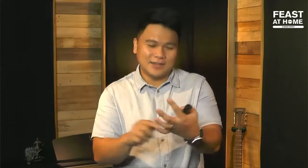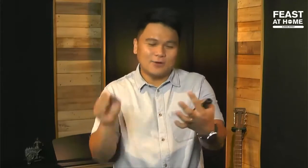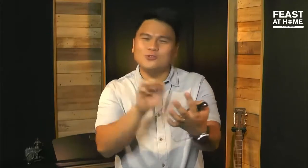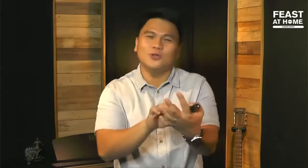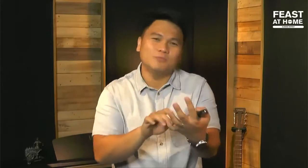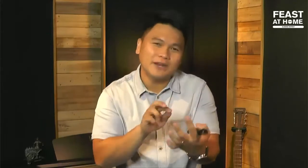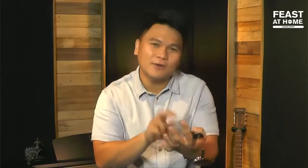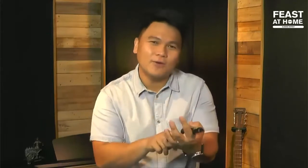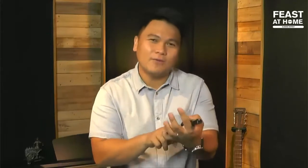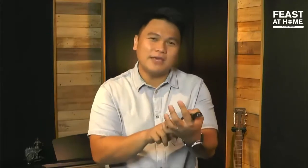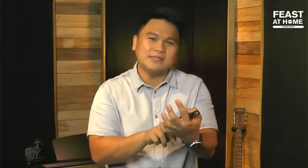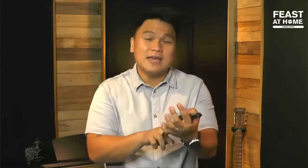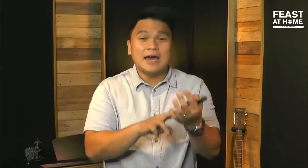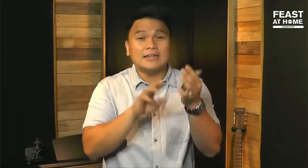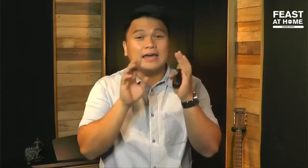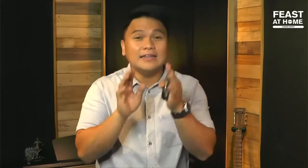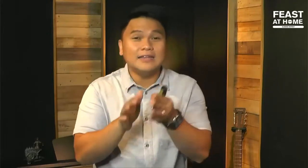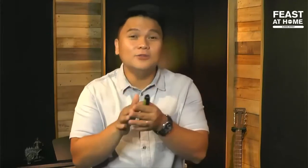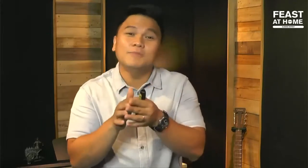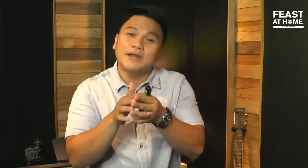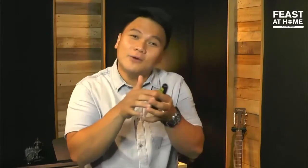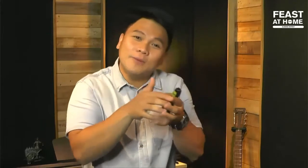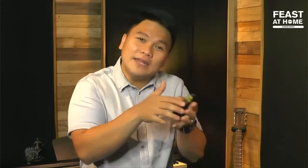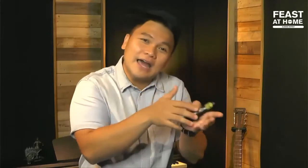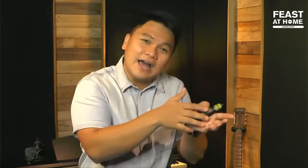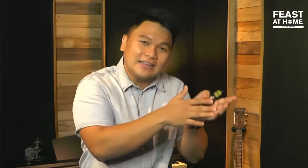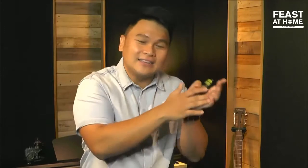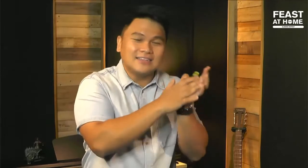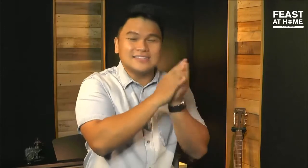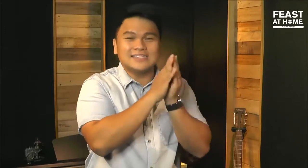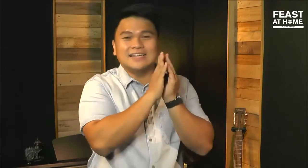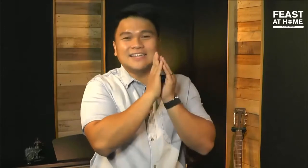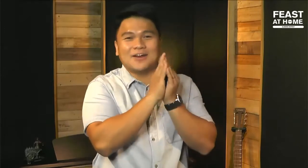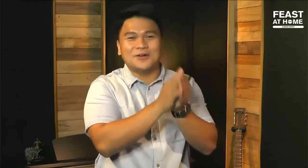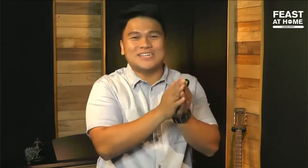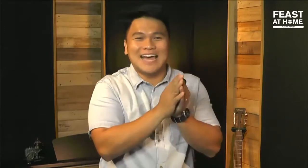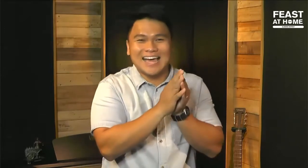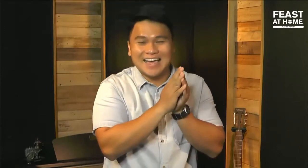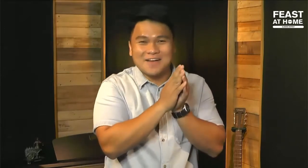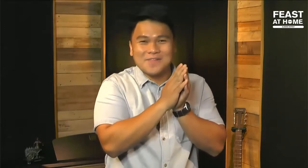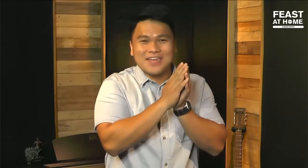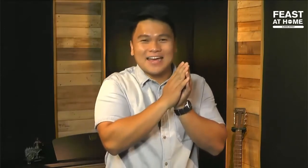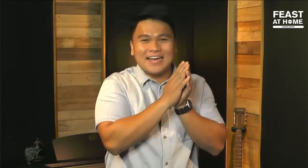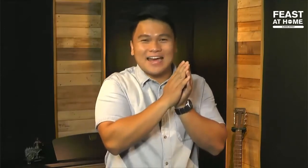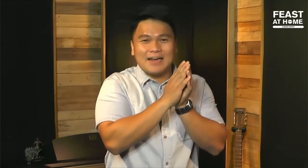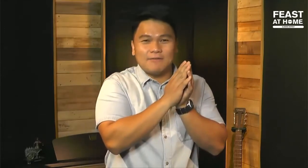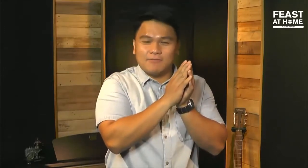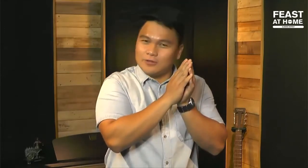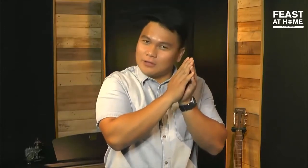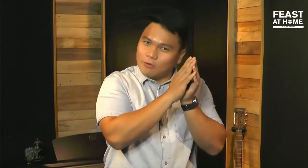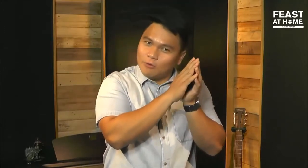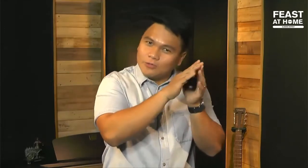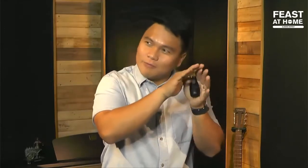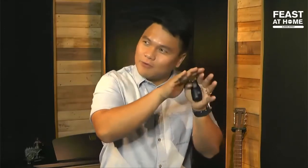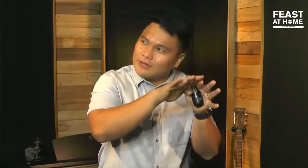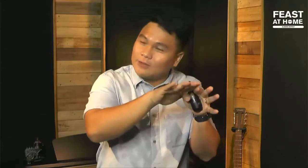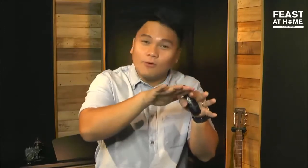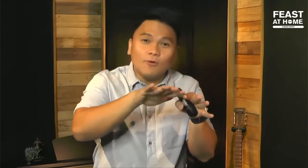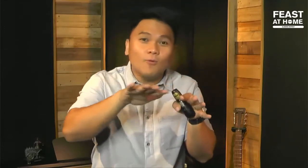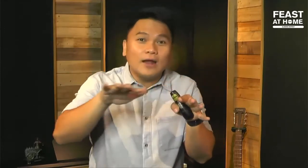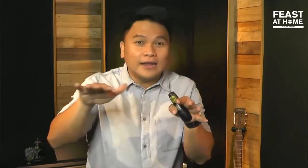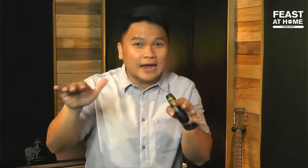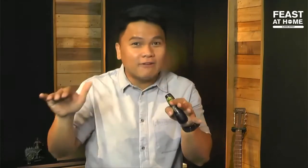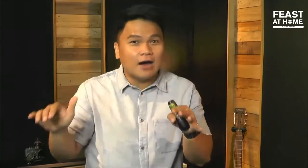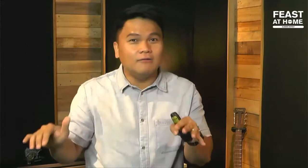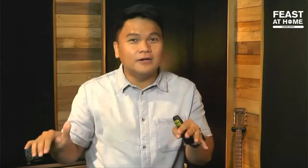daan. Nag-consult pa rin ako kay Waze. At ang ending, dun pa rin ako pinadaan sa Santa Rosa. Kaya, for that whole trip, for that